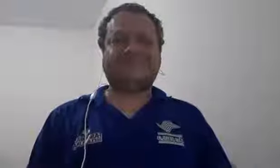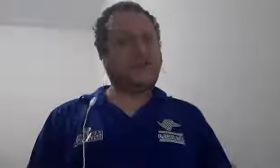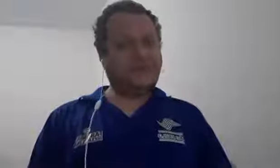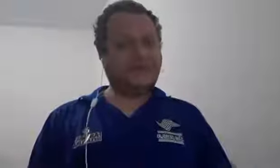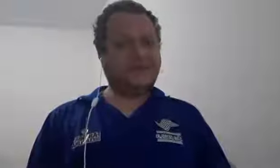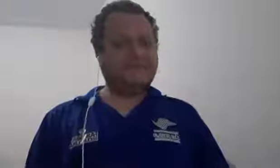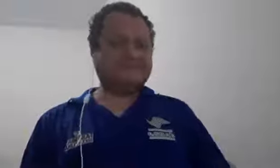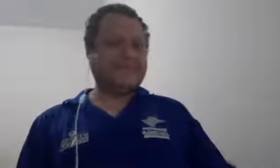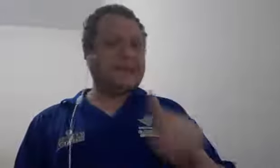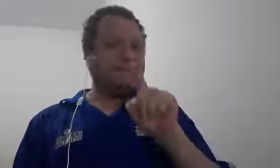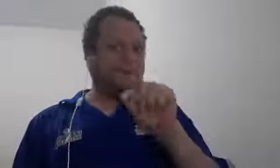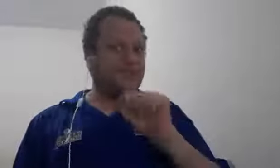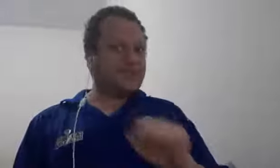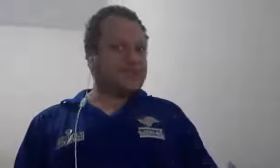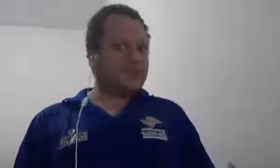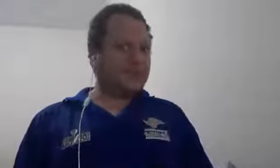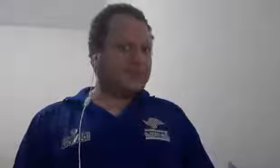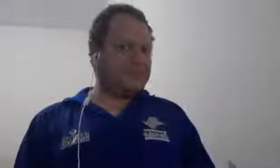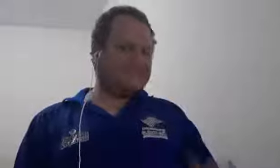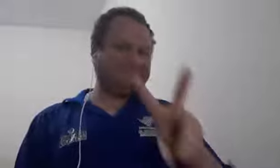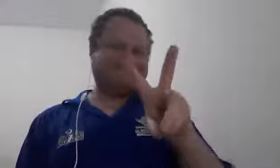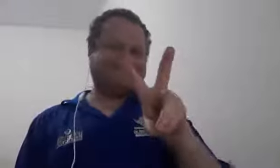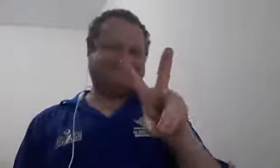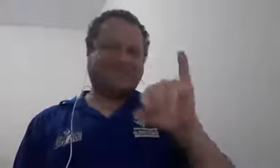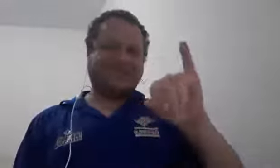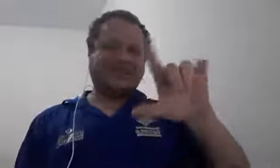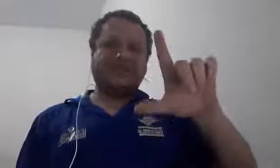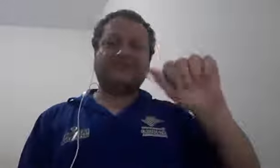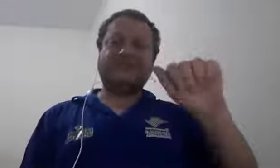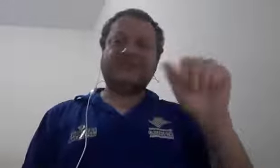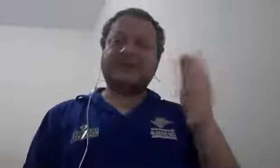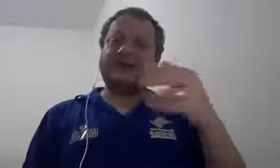E por fim, pertinho de Sapopemba. Vila.